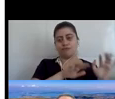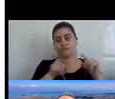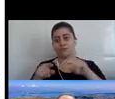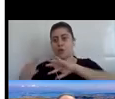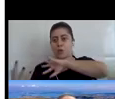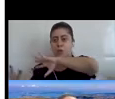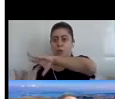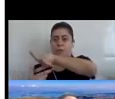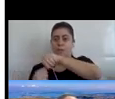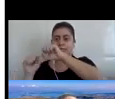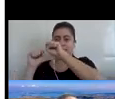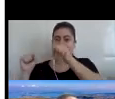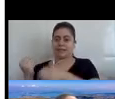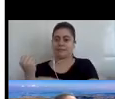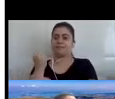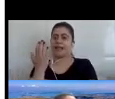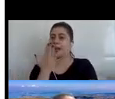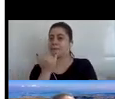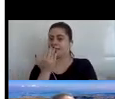dessa segurança, soberania alimentar.